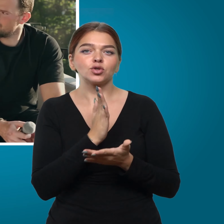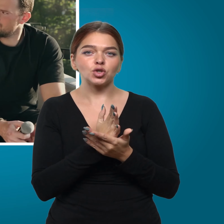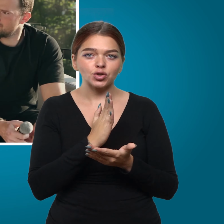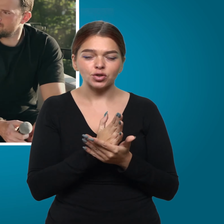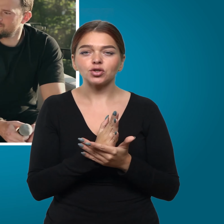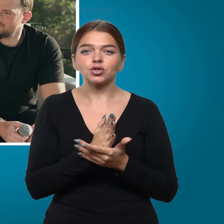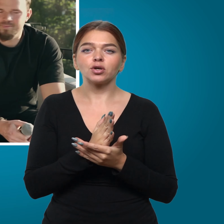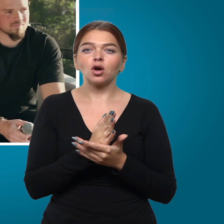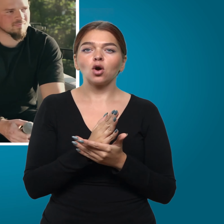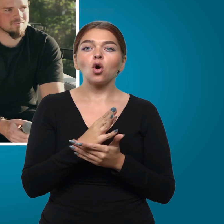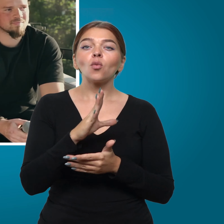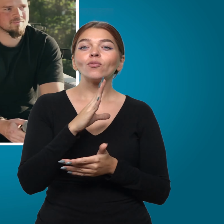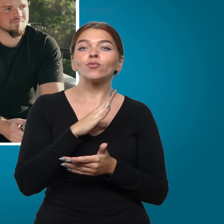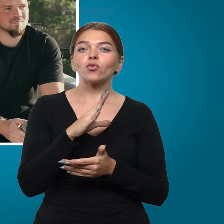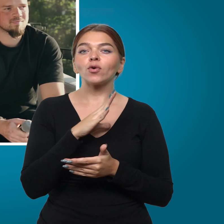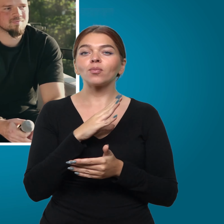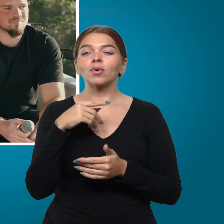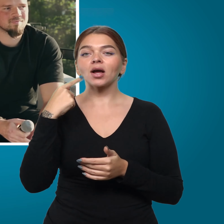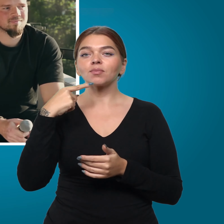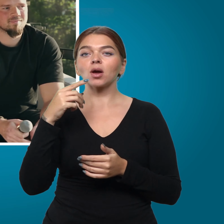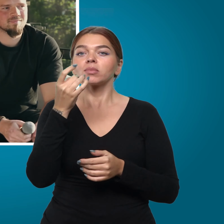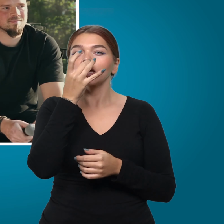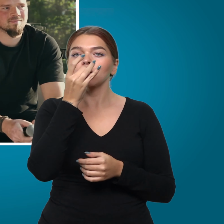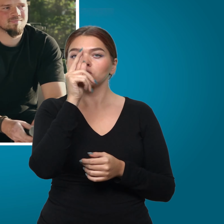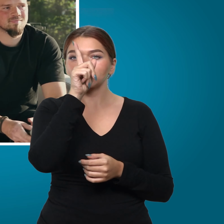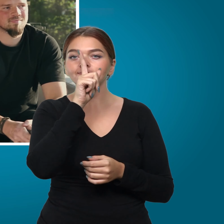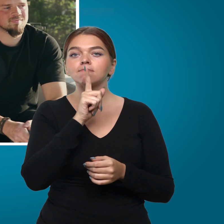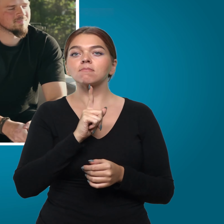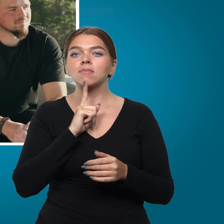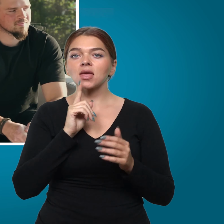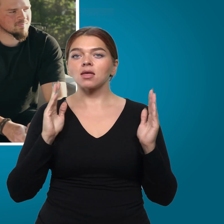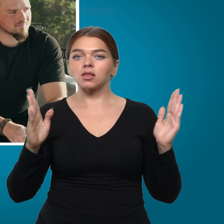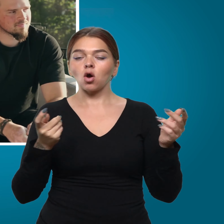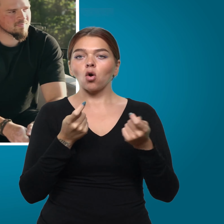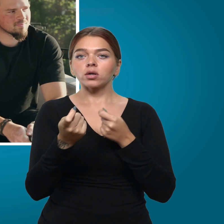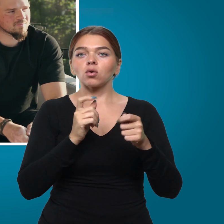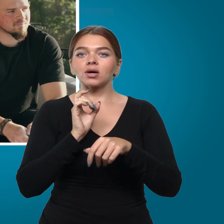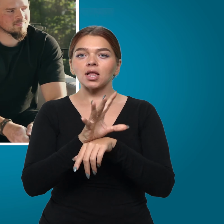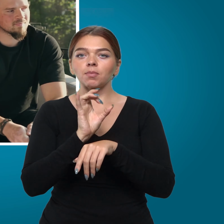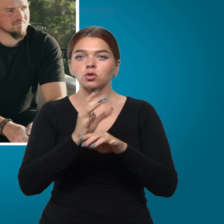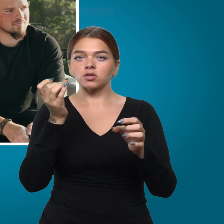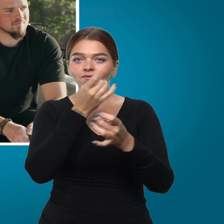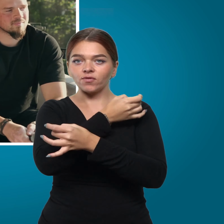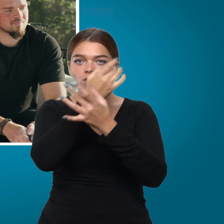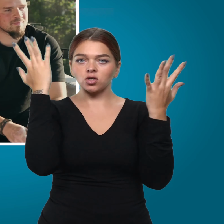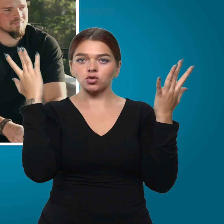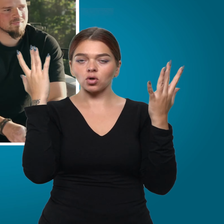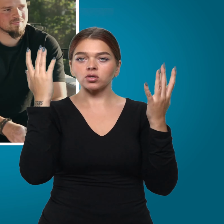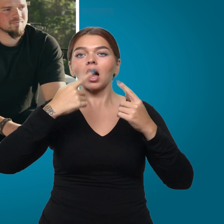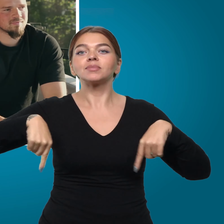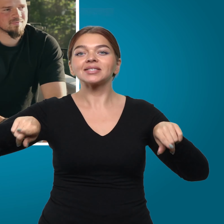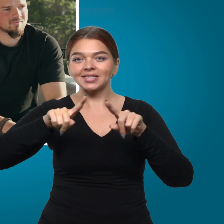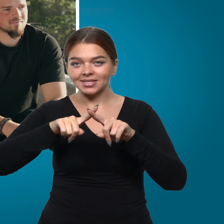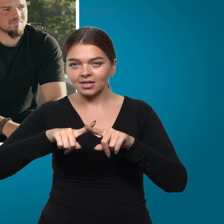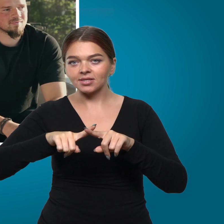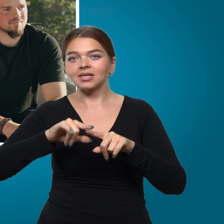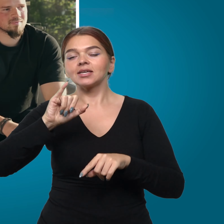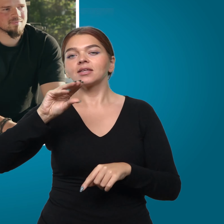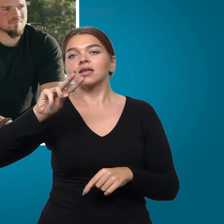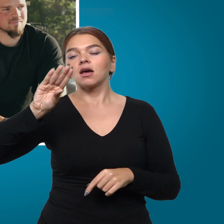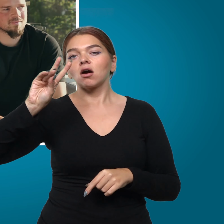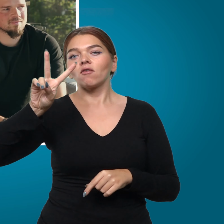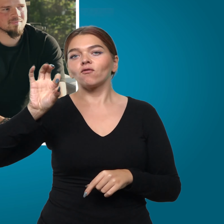Klaipėdos apskrities Ievos Simonaitytės viešosioje bibliotekoje paauglių literatūros festivalį. Ten irgi